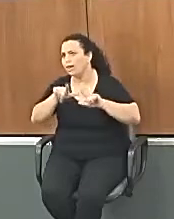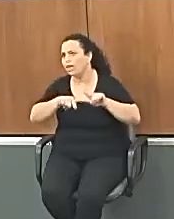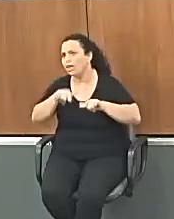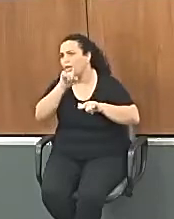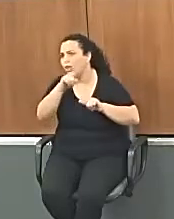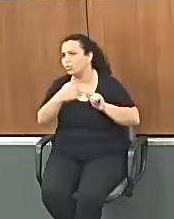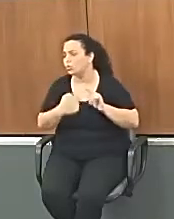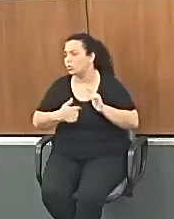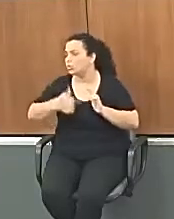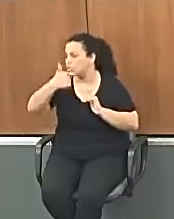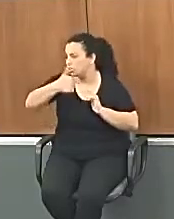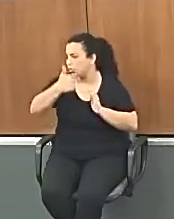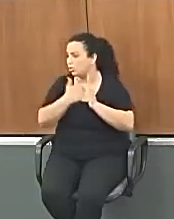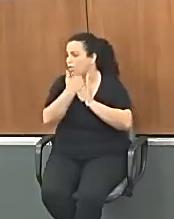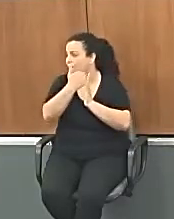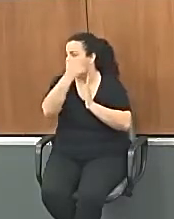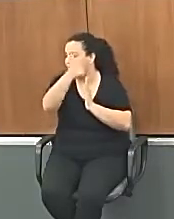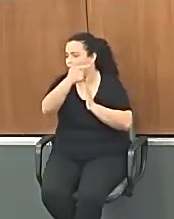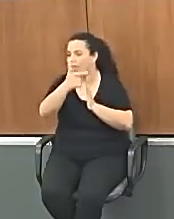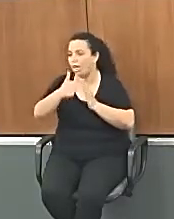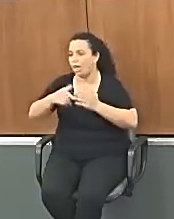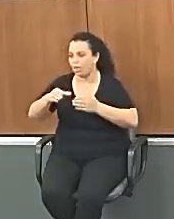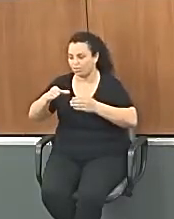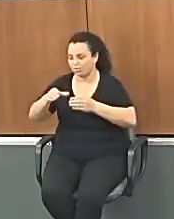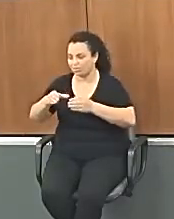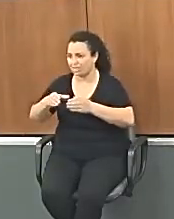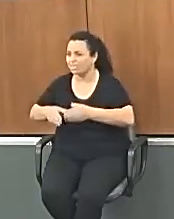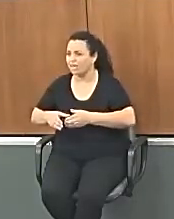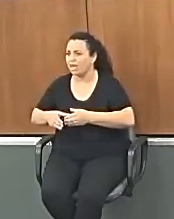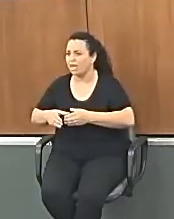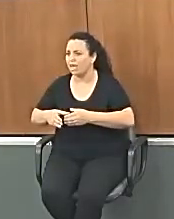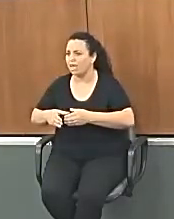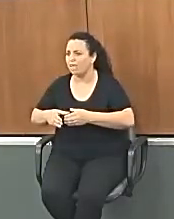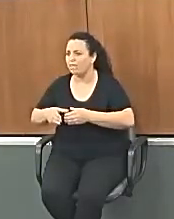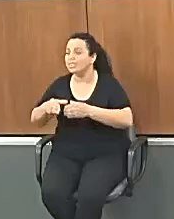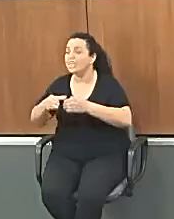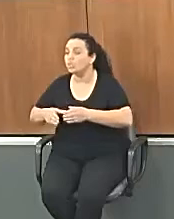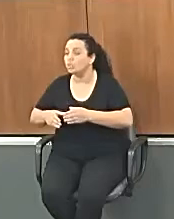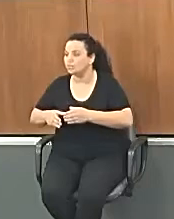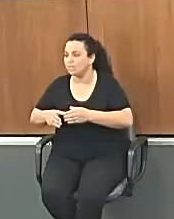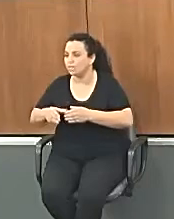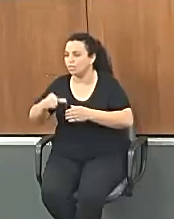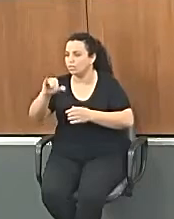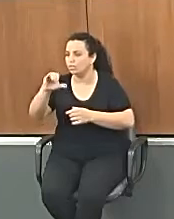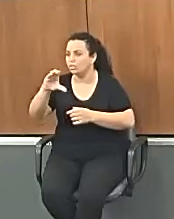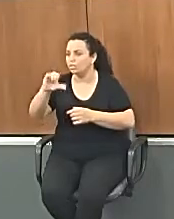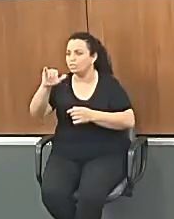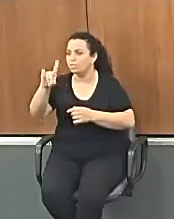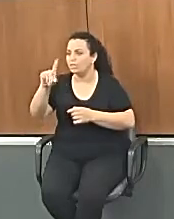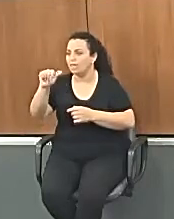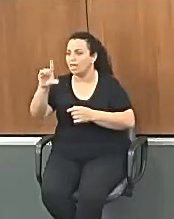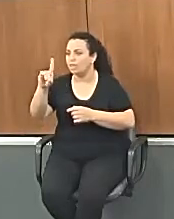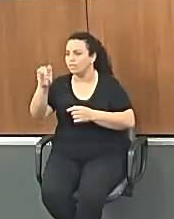proprietário minas ea gente está à disposição para atender a demanda de vocês e buscar